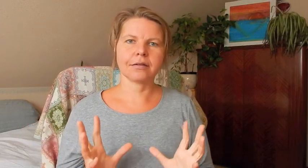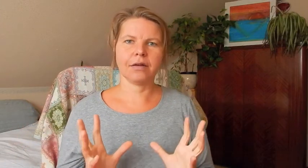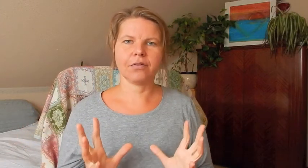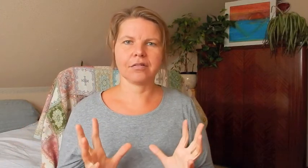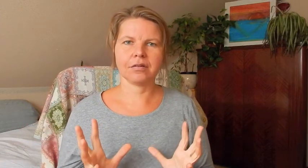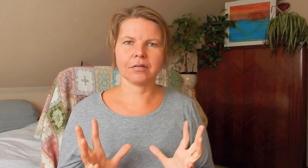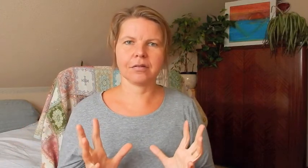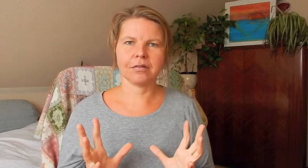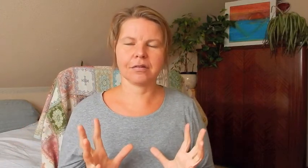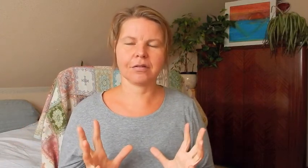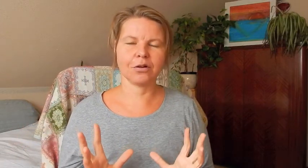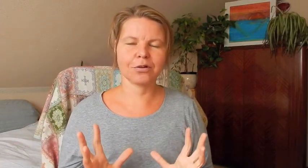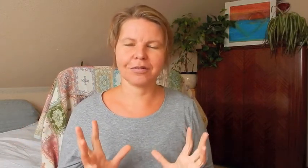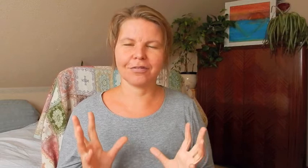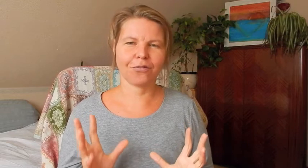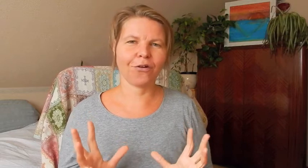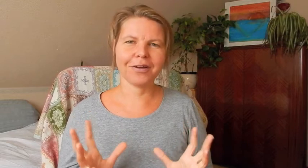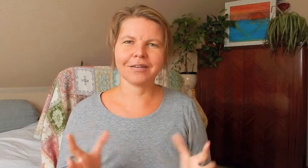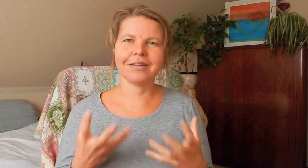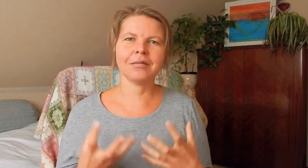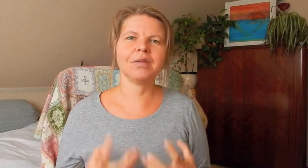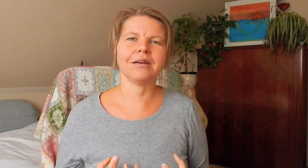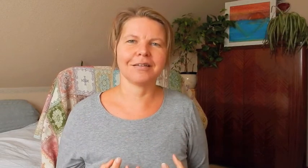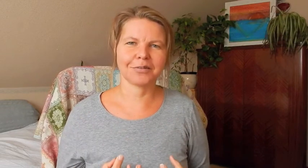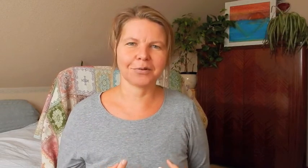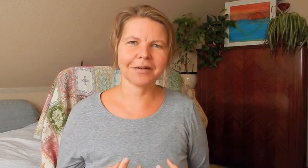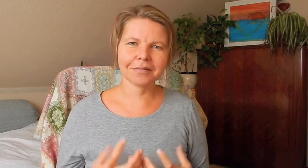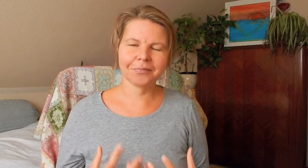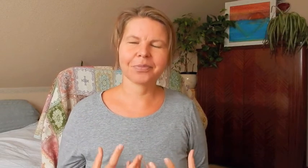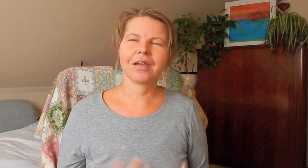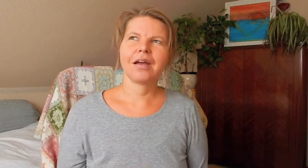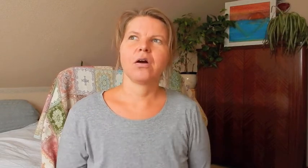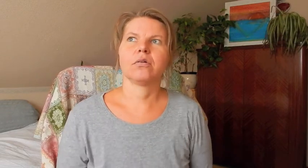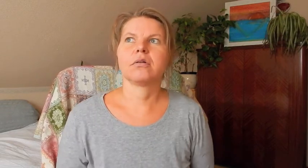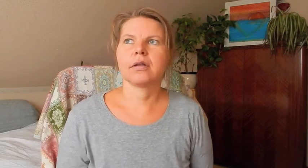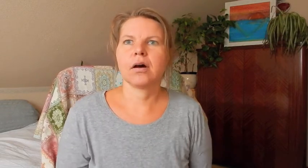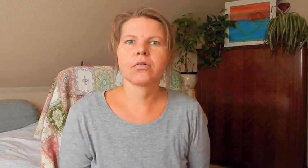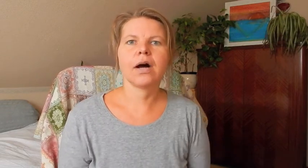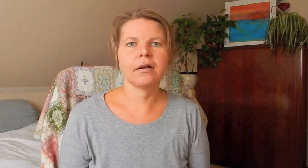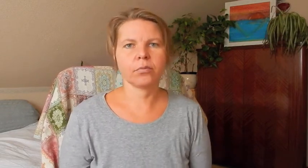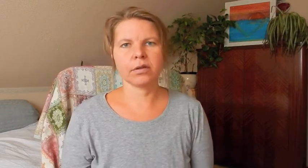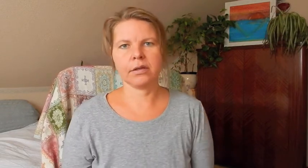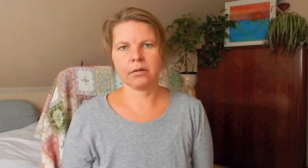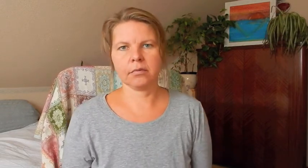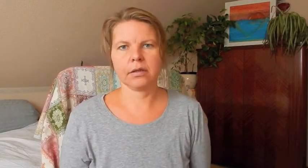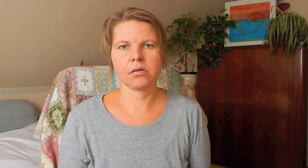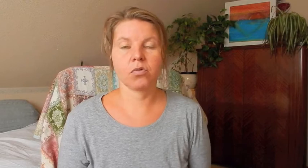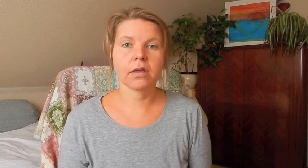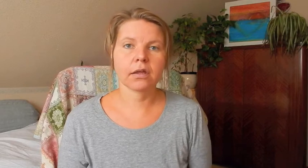ich einfach dieses Glück, diese Freude in mir. So, ja? Und genauso halt mit den